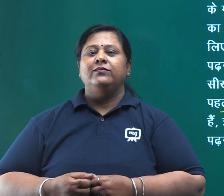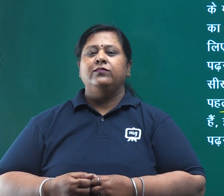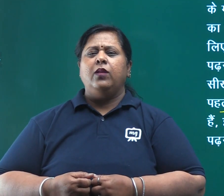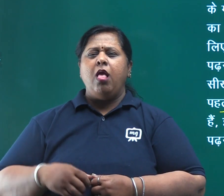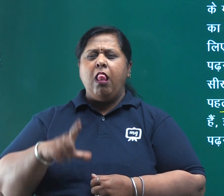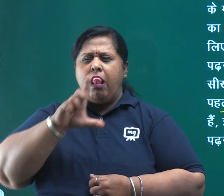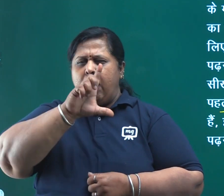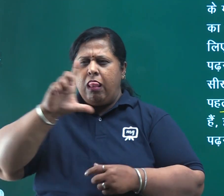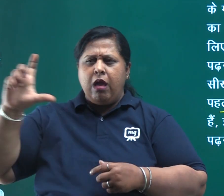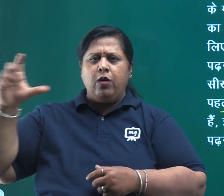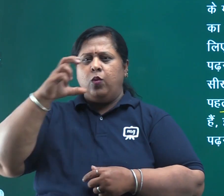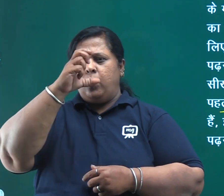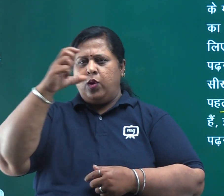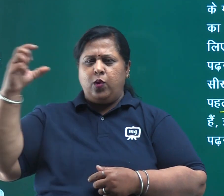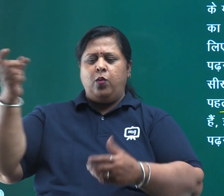लाखों करोड़ों वर्ष